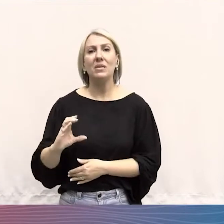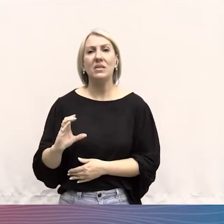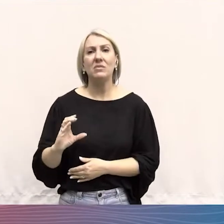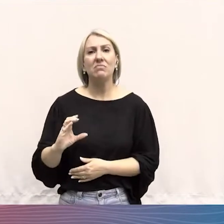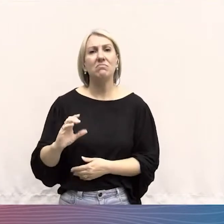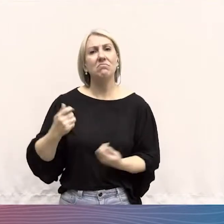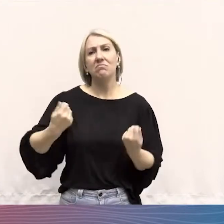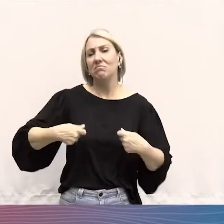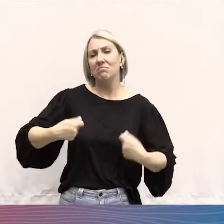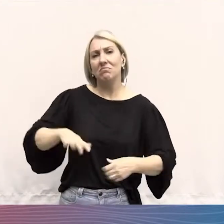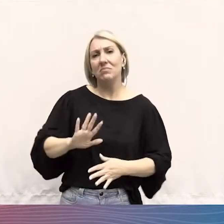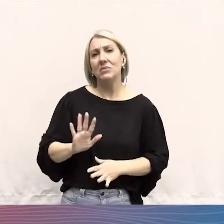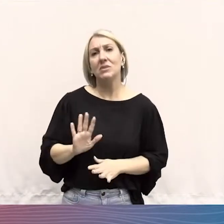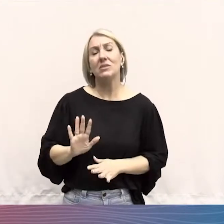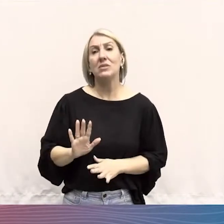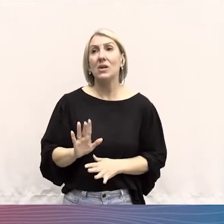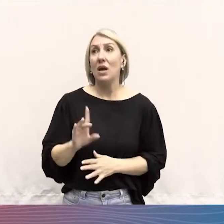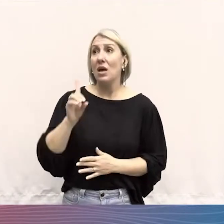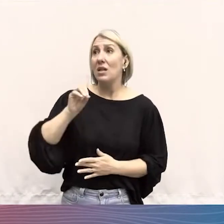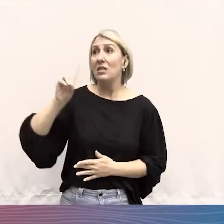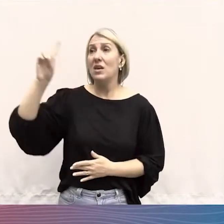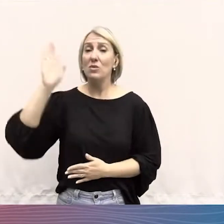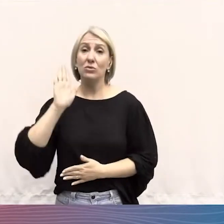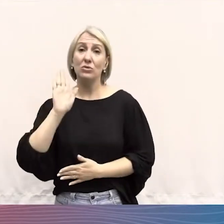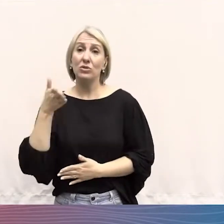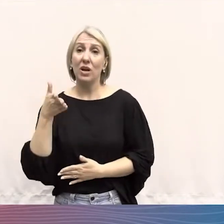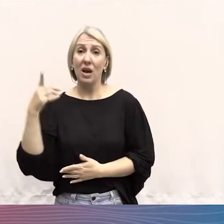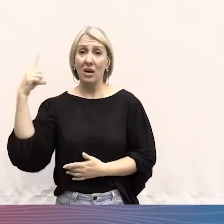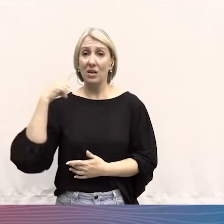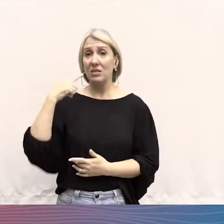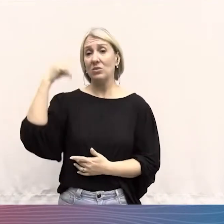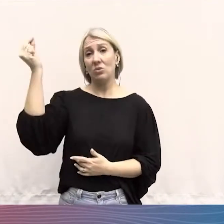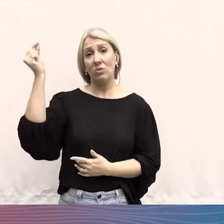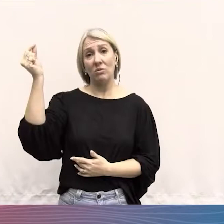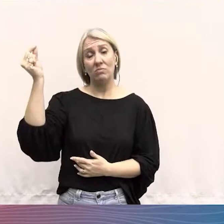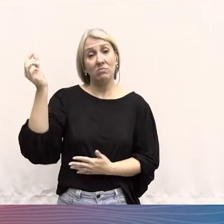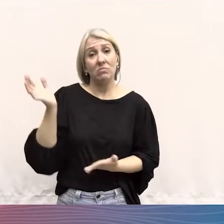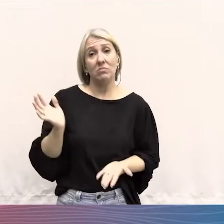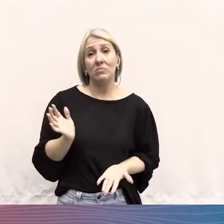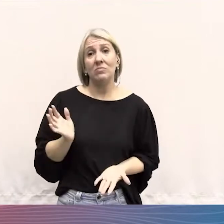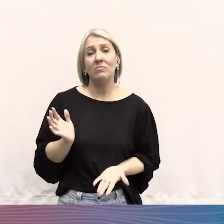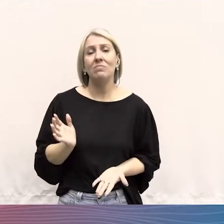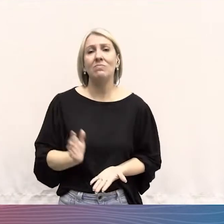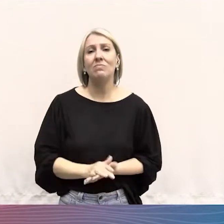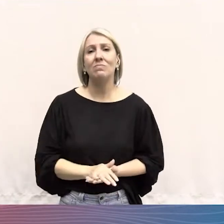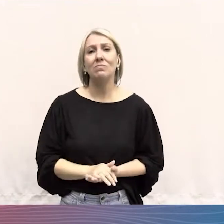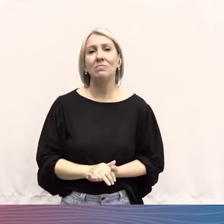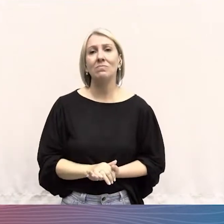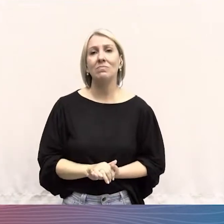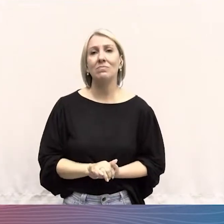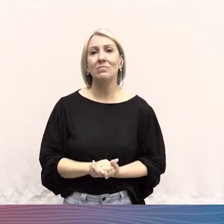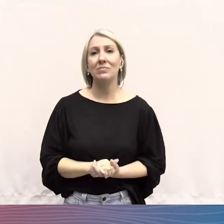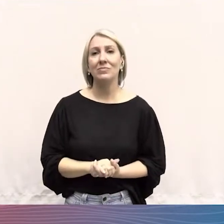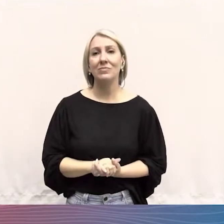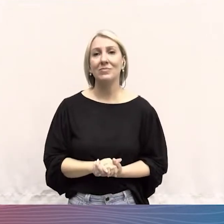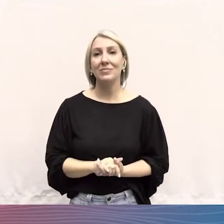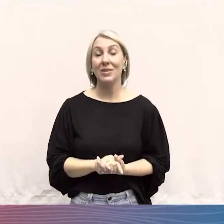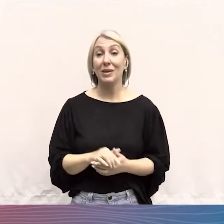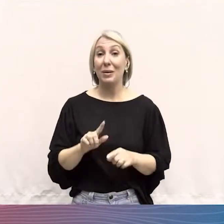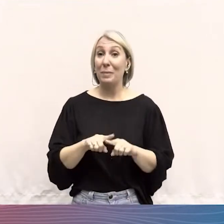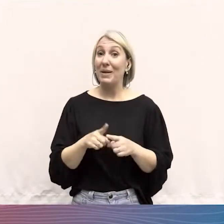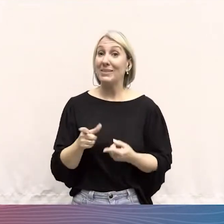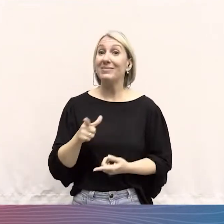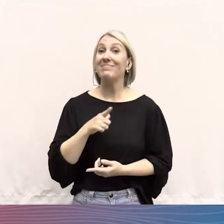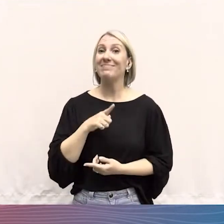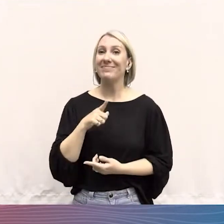tudo predeterminado por Deus mesmo. Amém, irmãos? Aí entra um novo